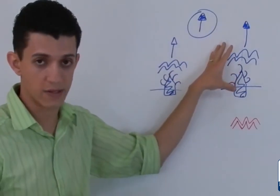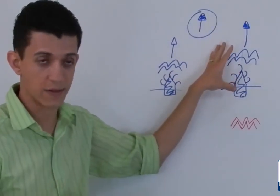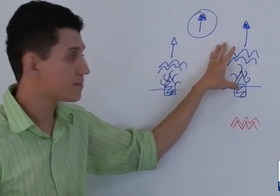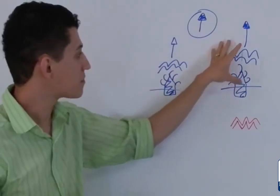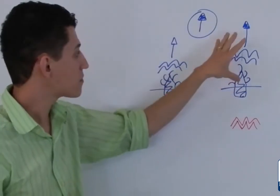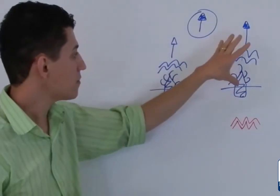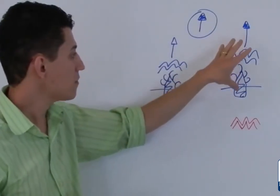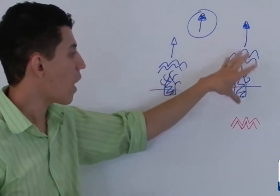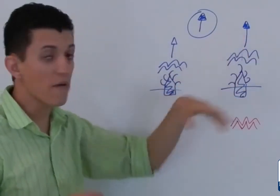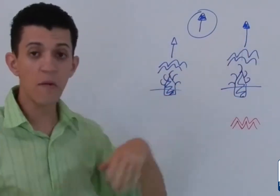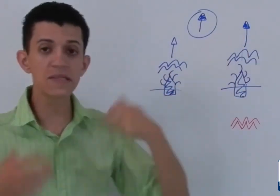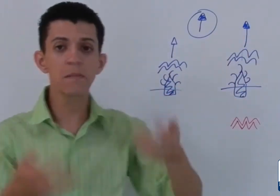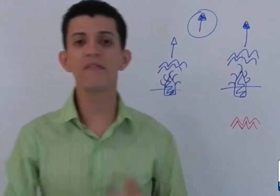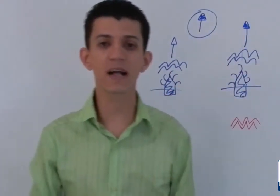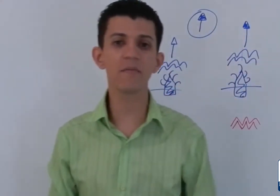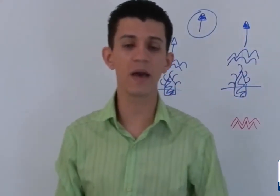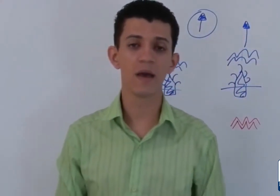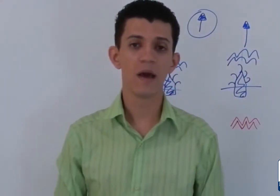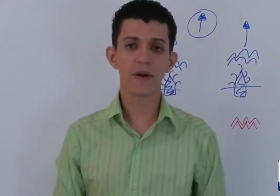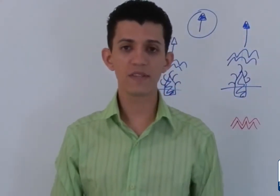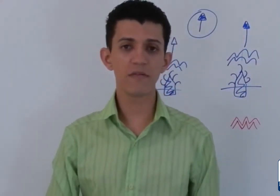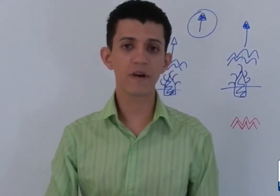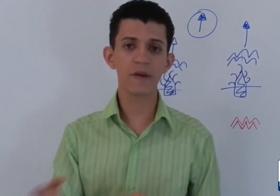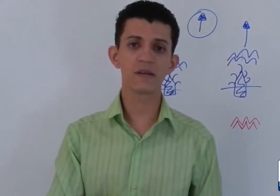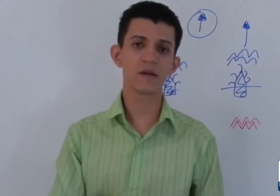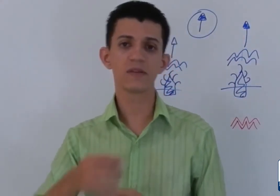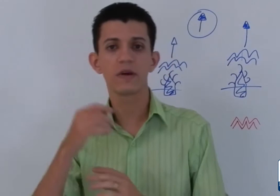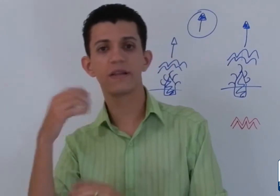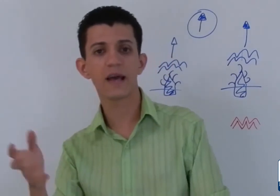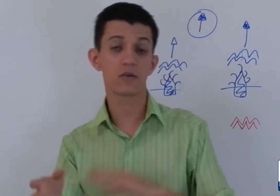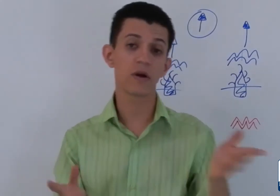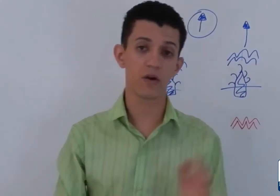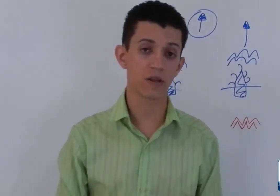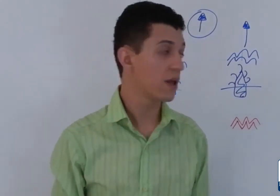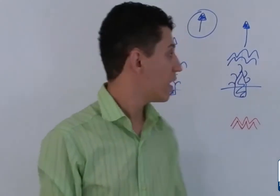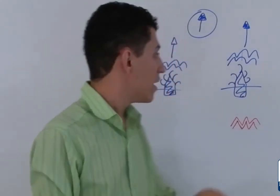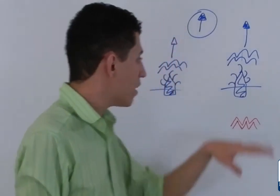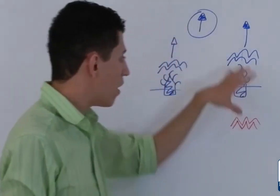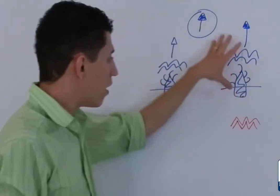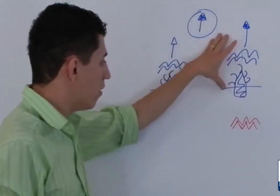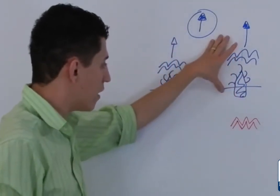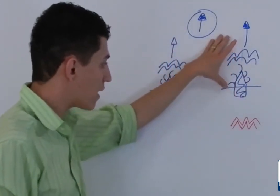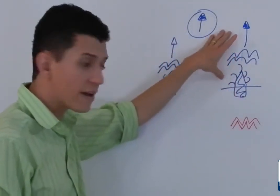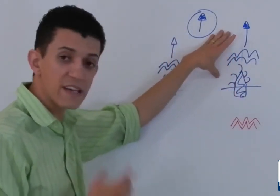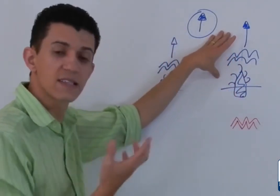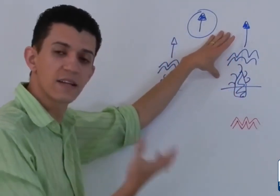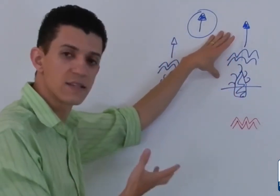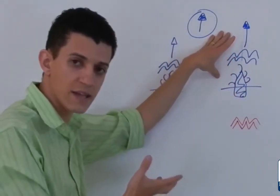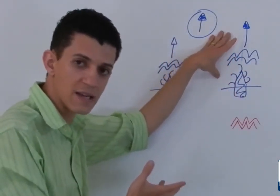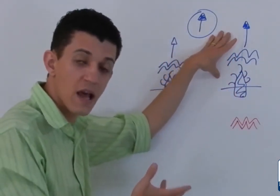quer dizer. É uma forma de simplificar também. Para você não ficar pensando se a pessoa era destro ou canhota. Então, através da escrita de sinais,